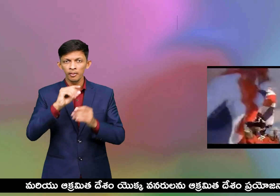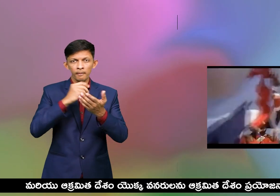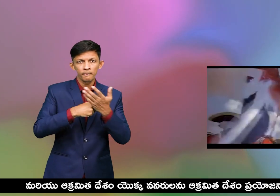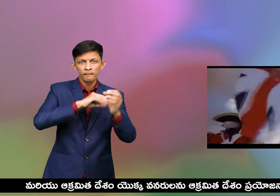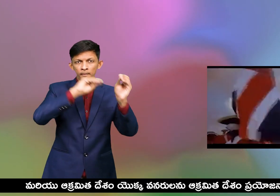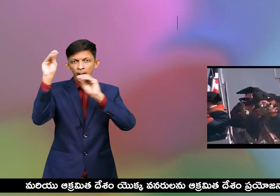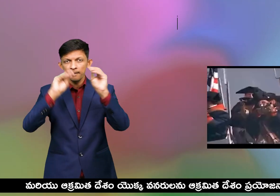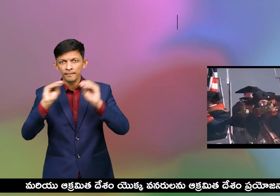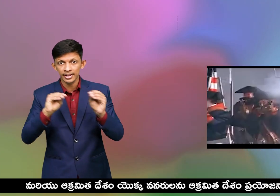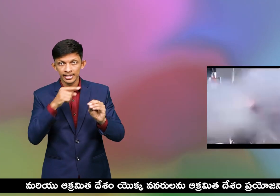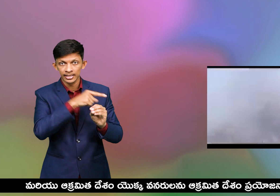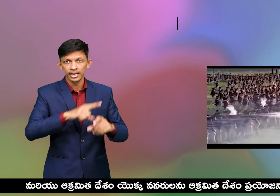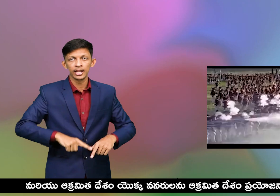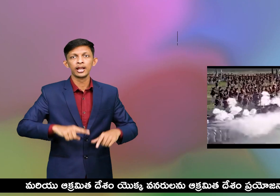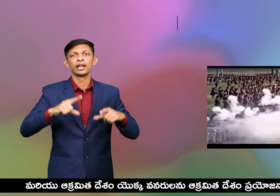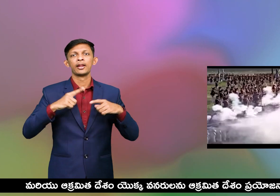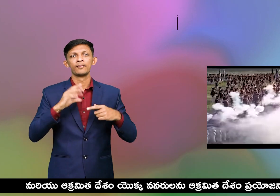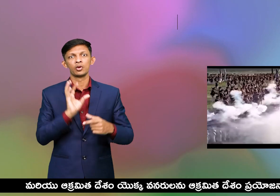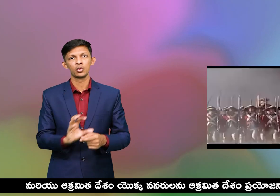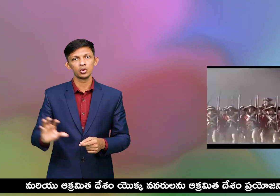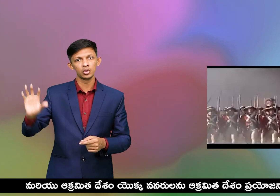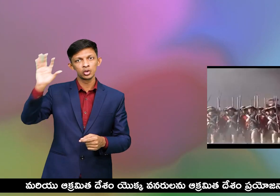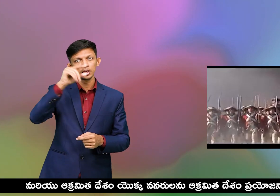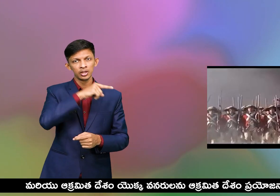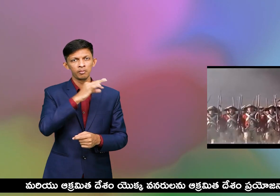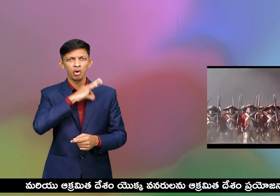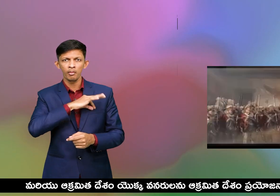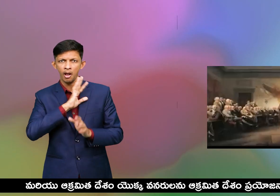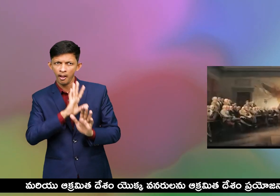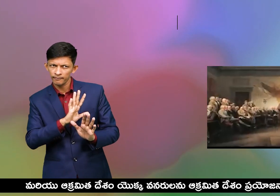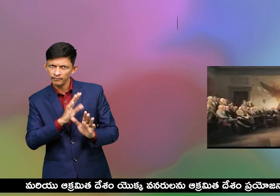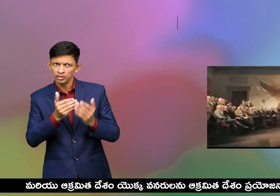వనరులను ఆక్రమిత దేశం ప్రయోజనాల కోసం ఉపయోగించడం.